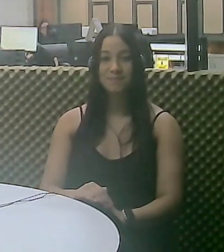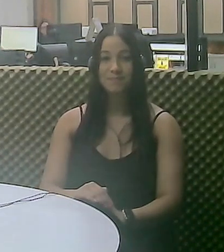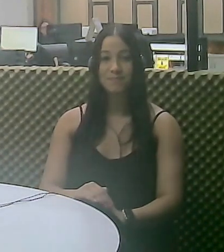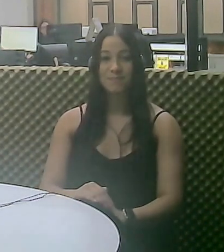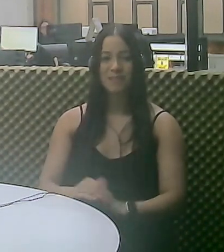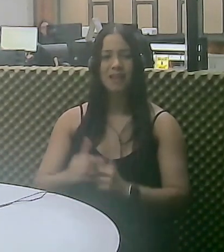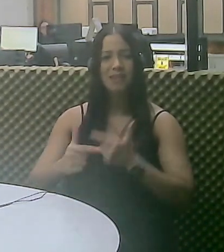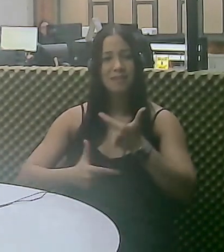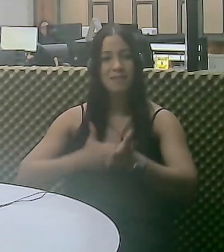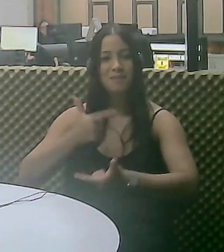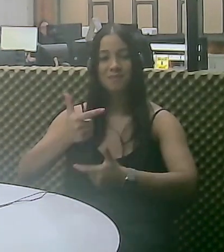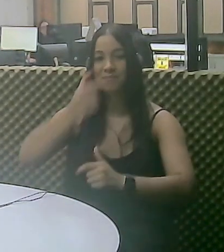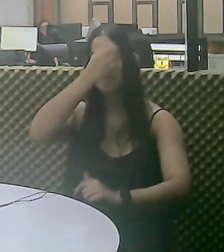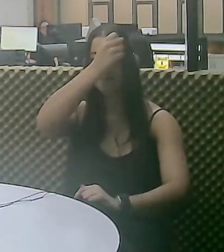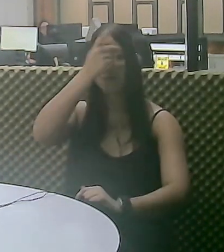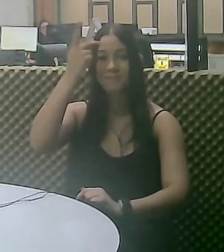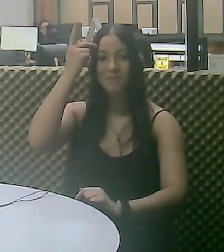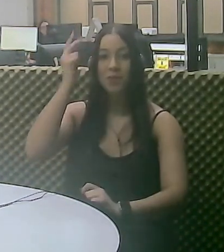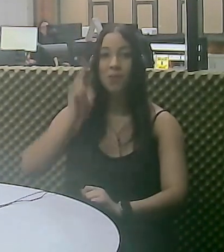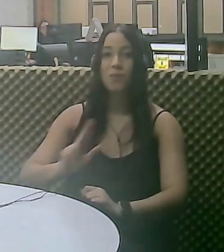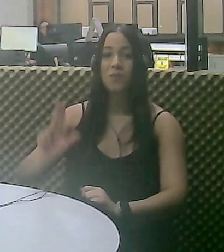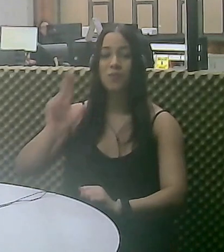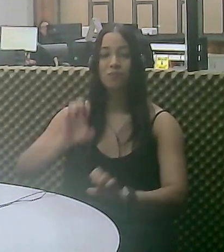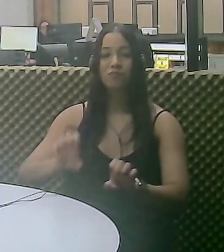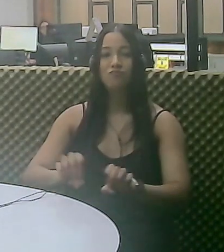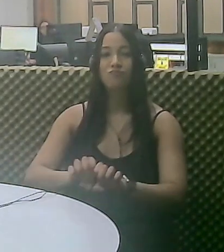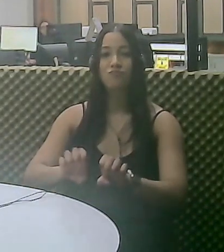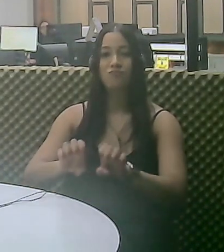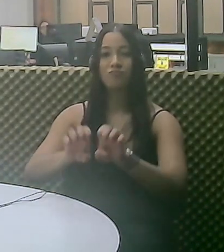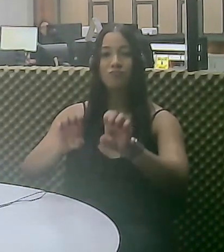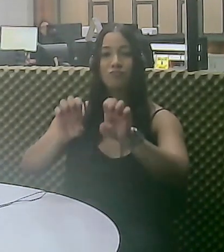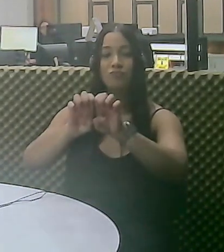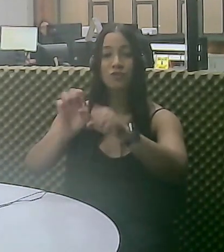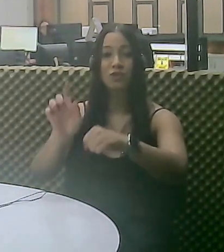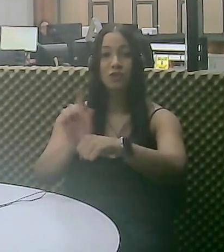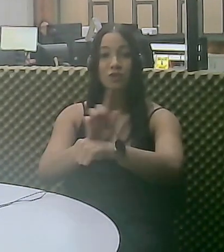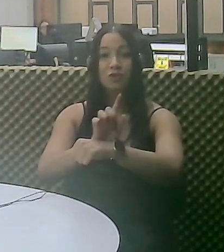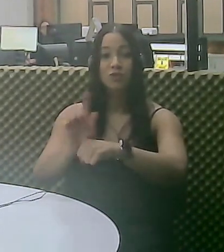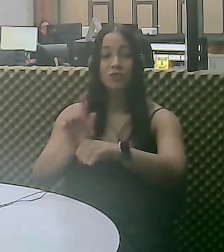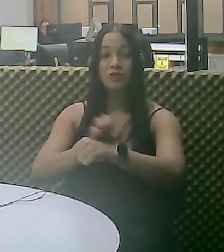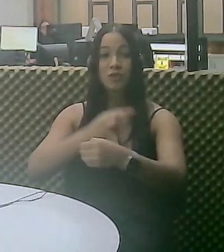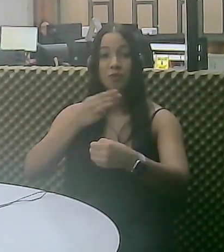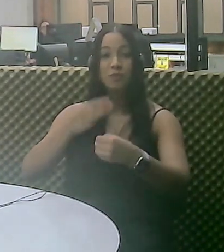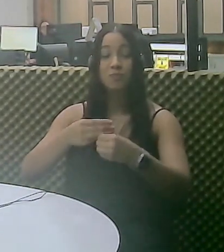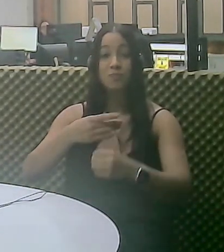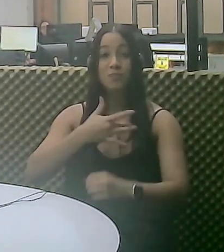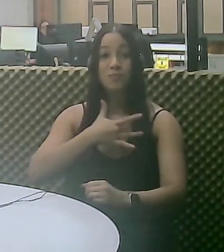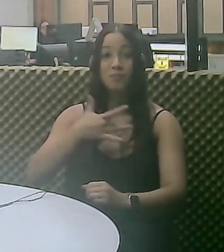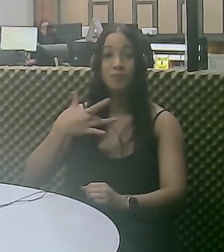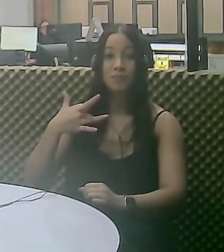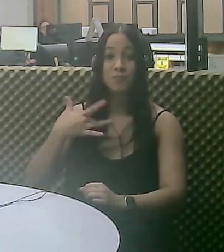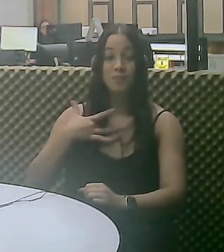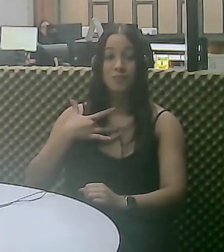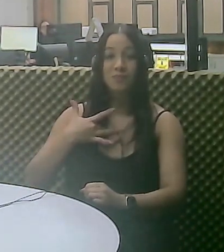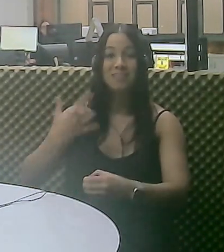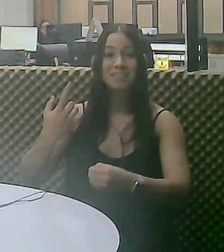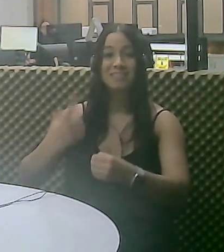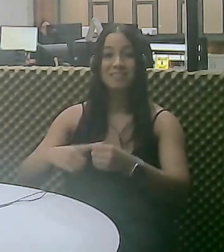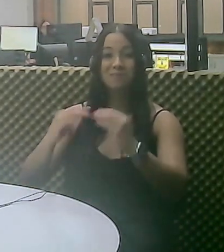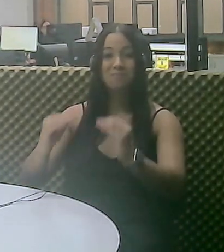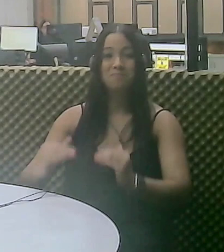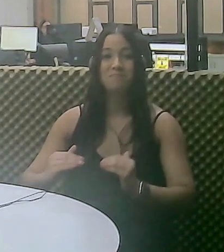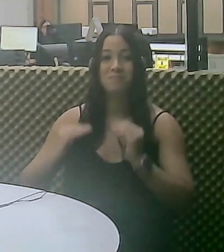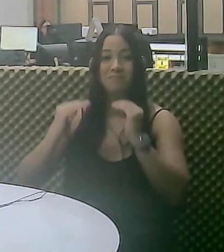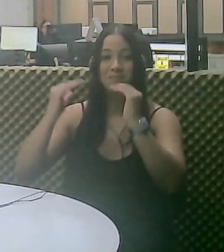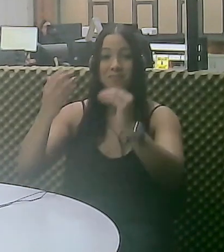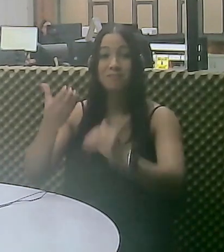O trabalho da Prefeitura de Uberlândia e a estrutura proporcionada pela gestão à rede municipal de saúde colocaram a cidade entre as